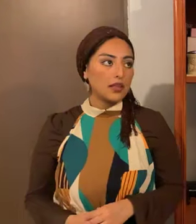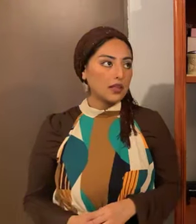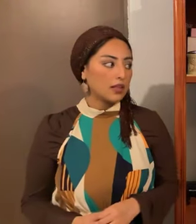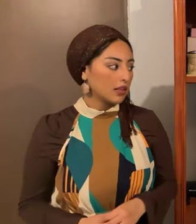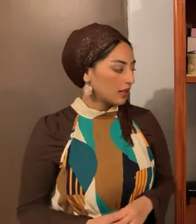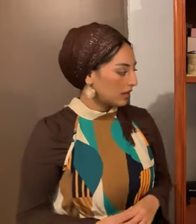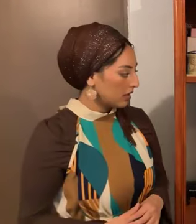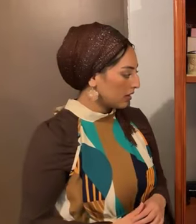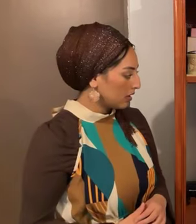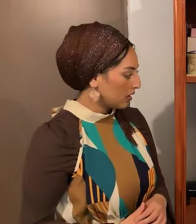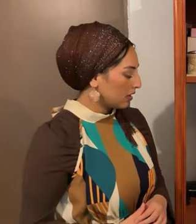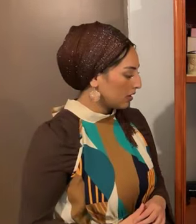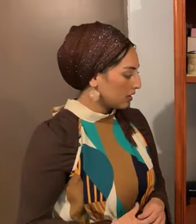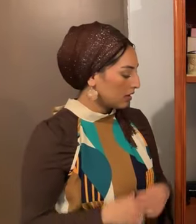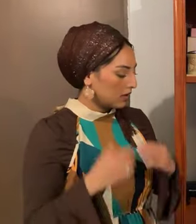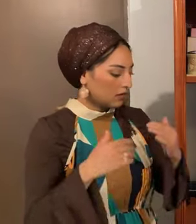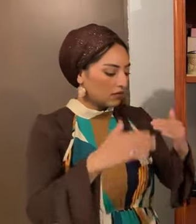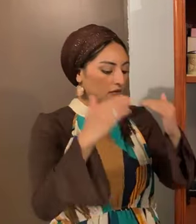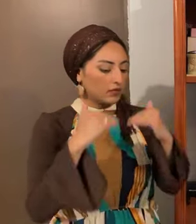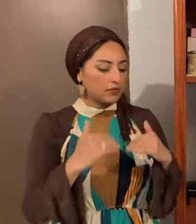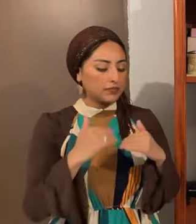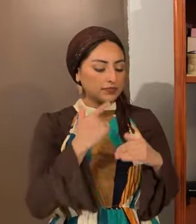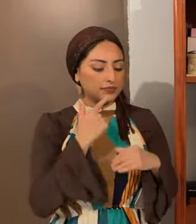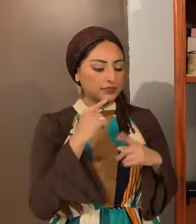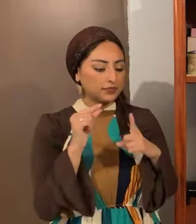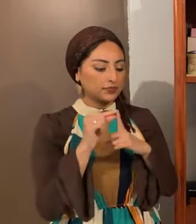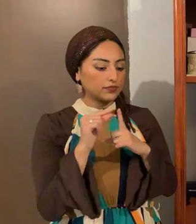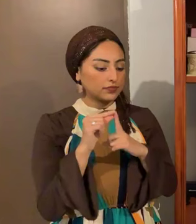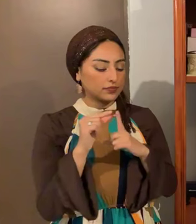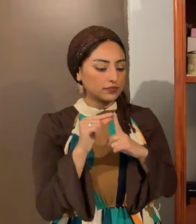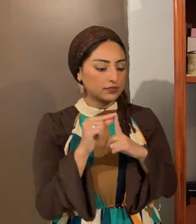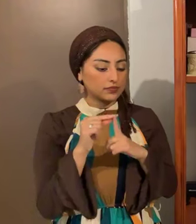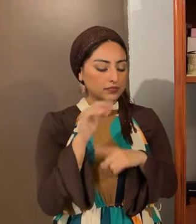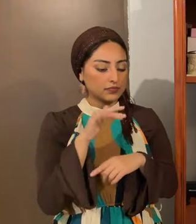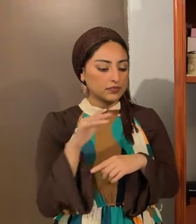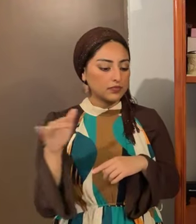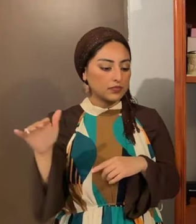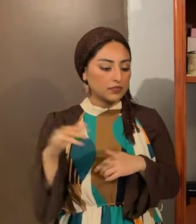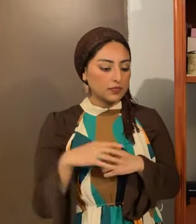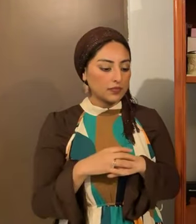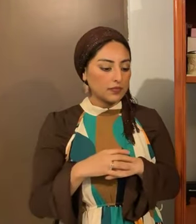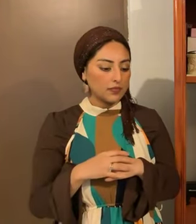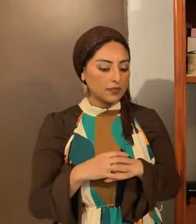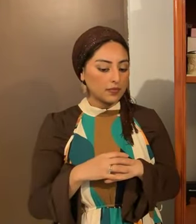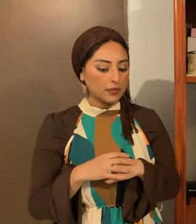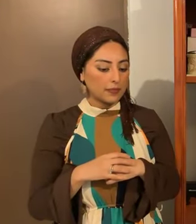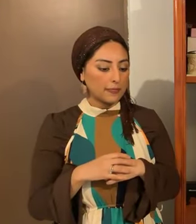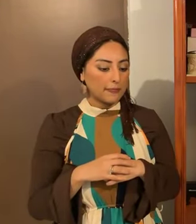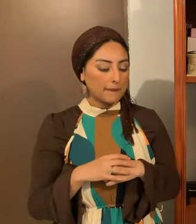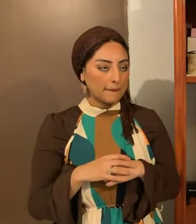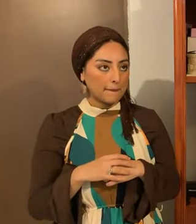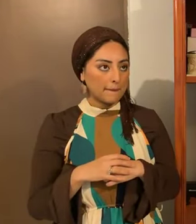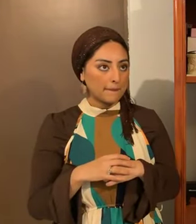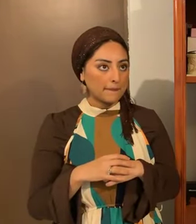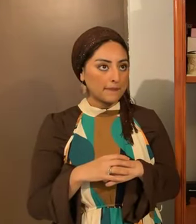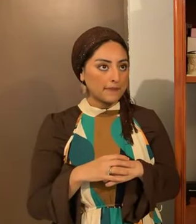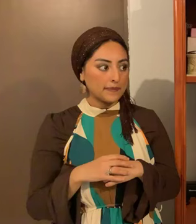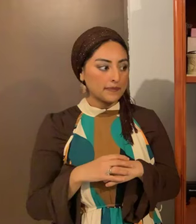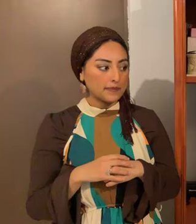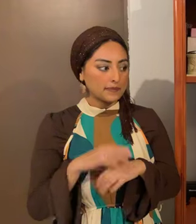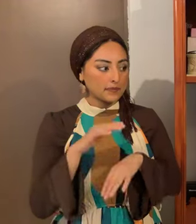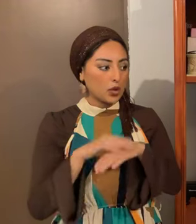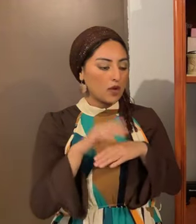salterios sobre Alamot. Salterios sobre Alamot, dice ahí ahorita les digo, en el